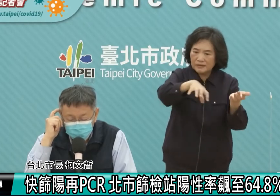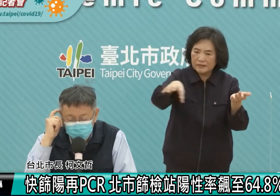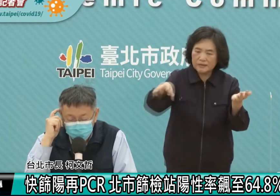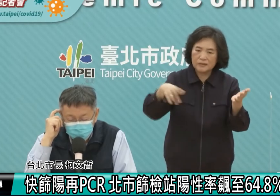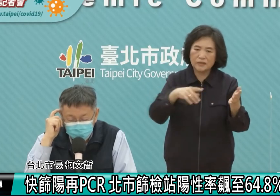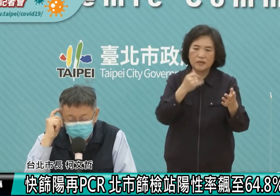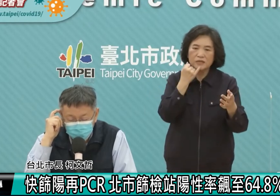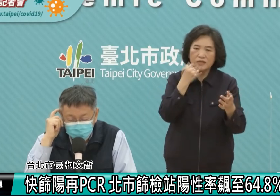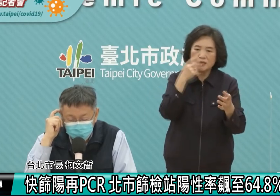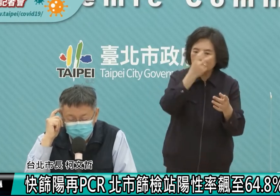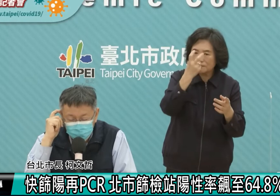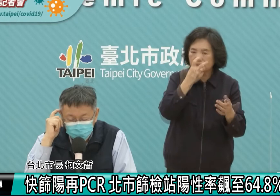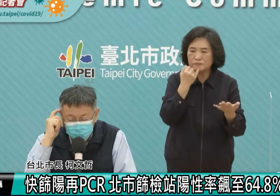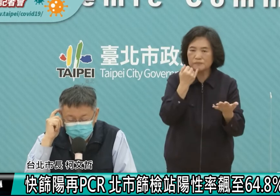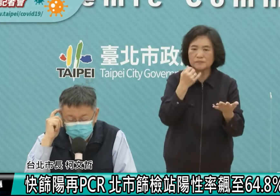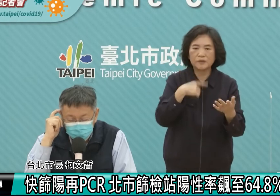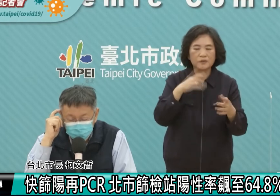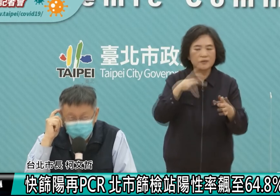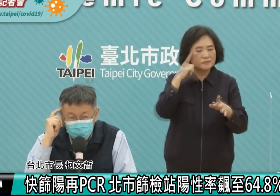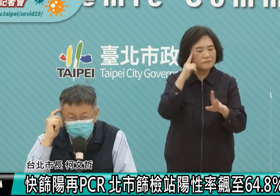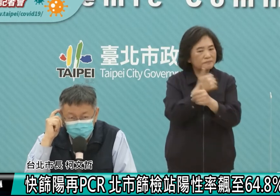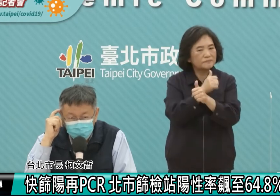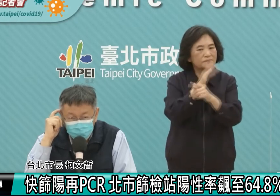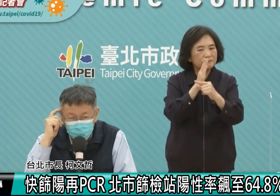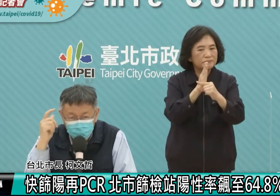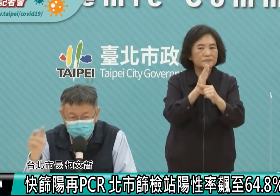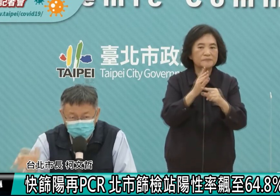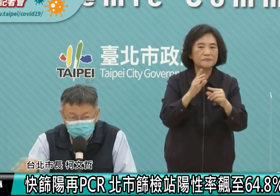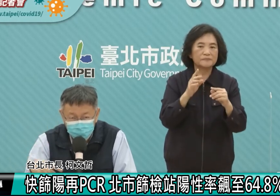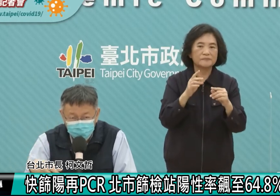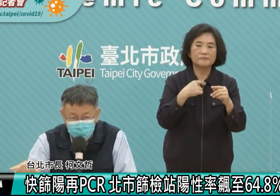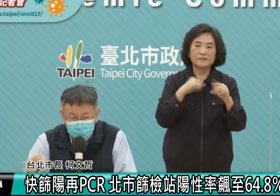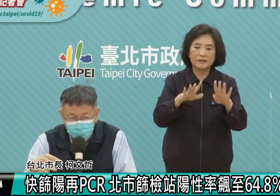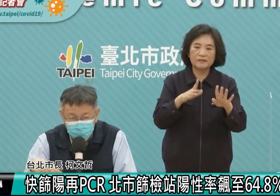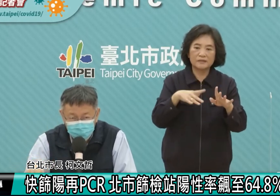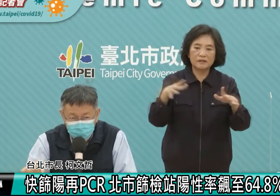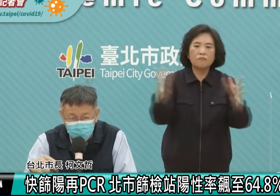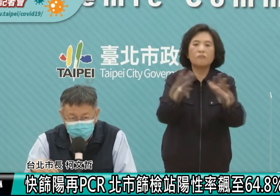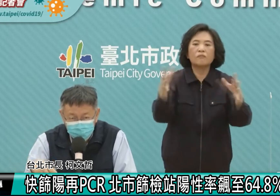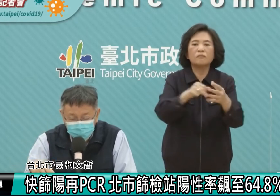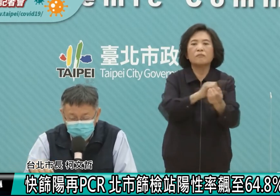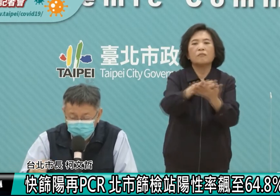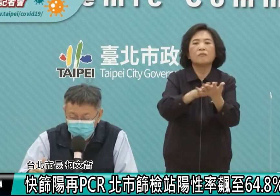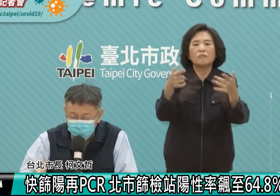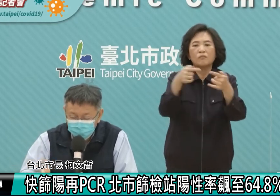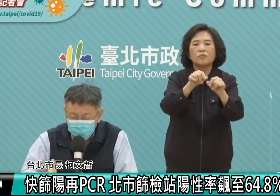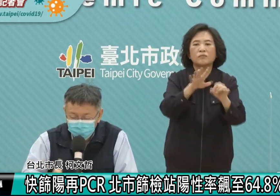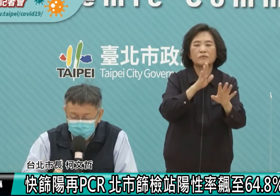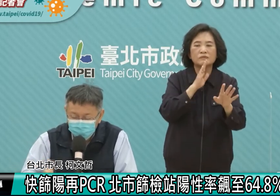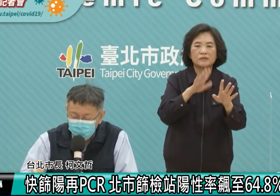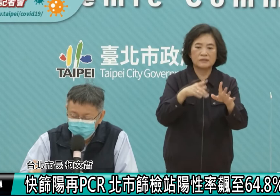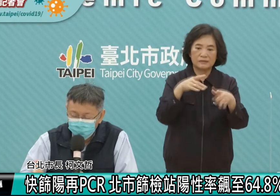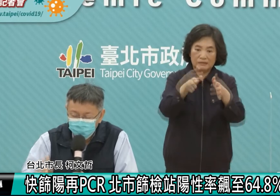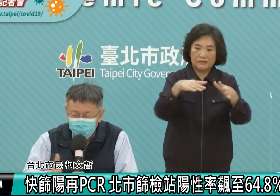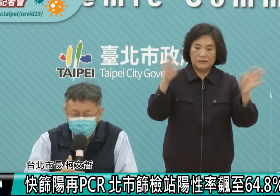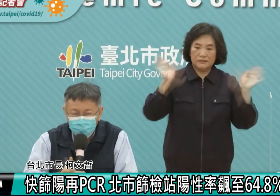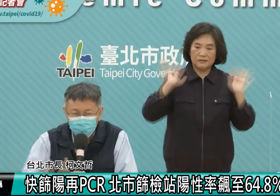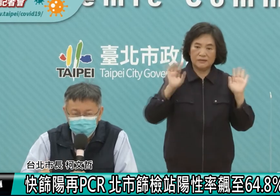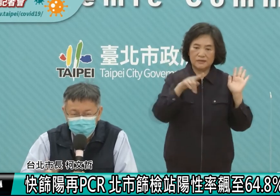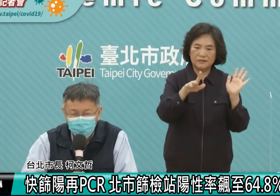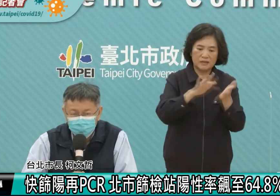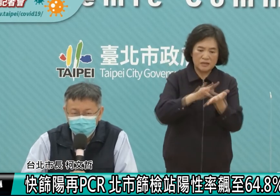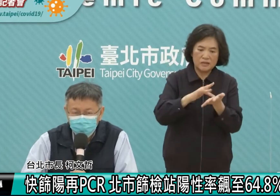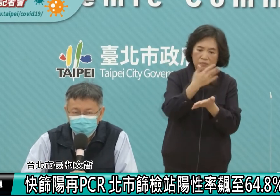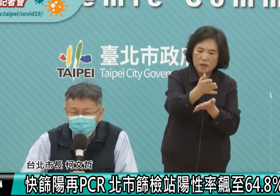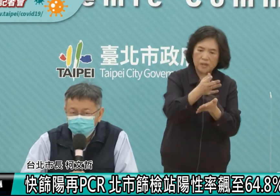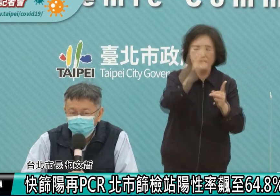呢？这我还在思考了。不过 anyway 是这样，现在就混在一起处理了。只是说那个小朋友，因为小朋友给药